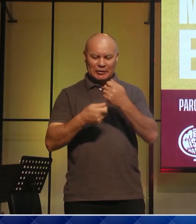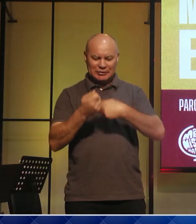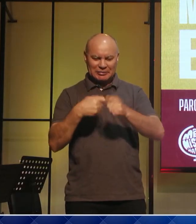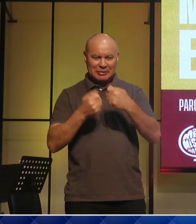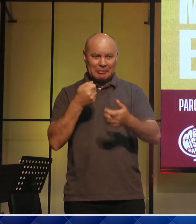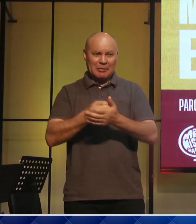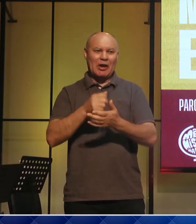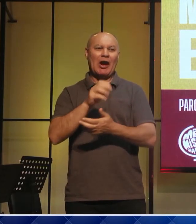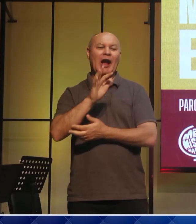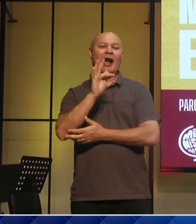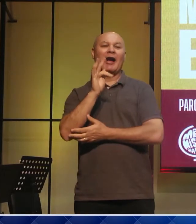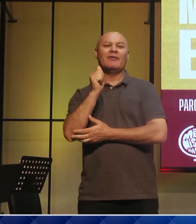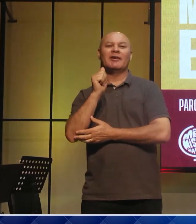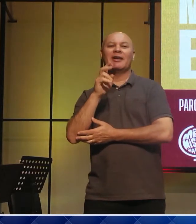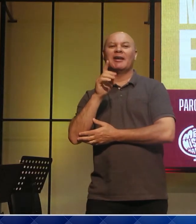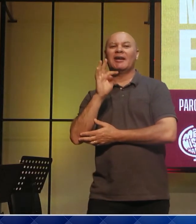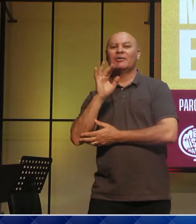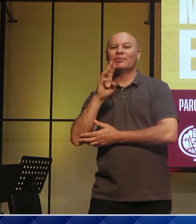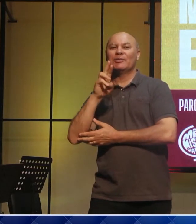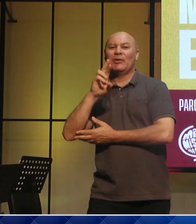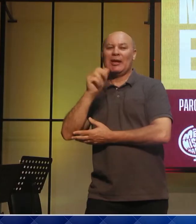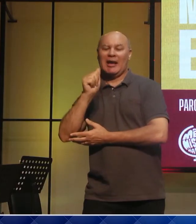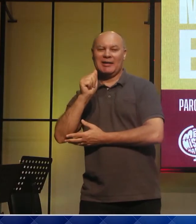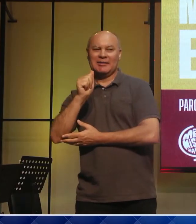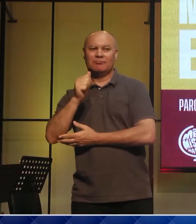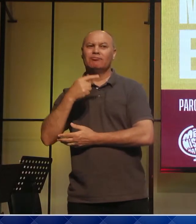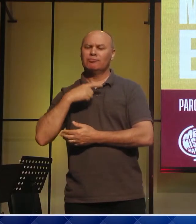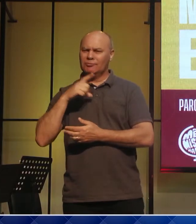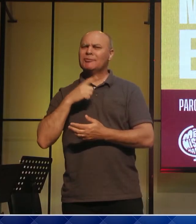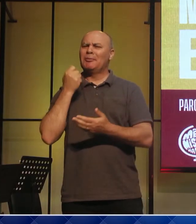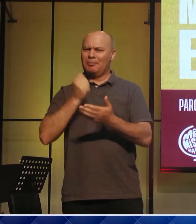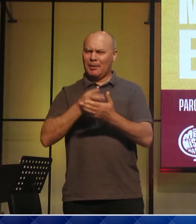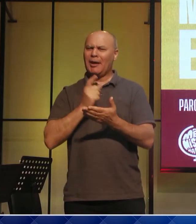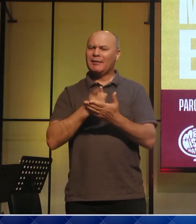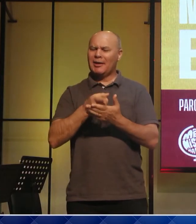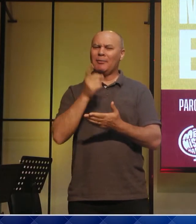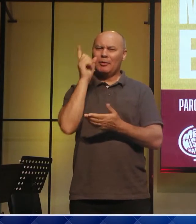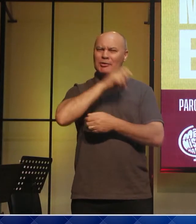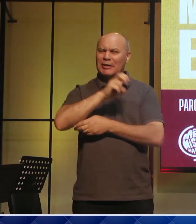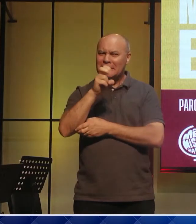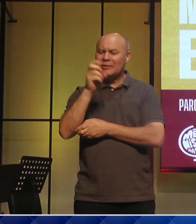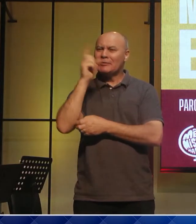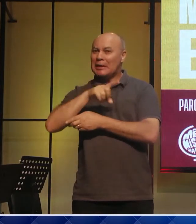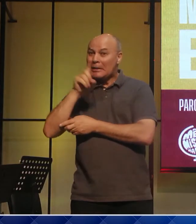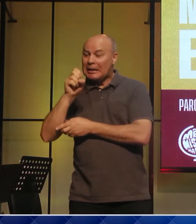dia 30 é um dia delas. Eu estou crendo que eu vou conseguir. Sempre Deus dá a graça de pagar.